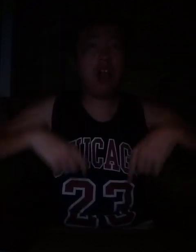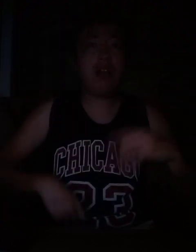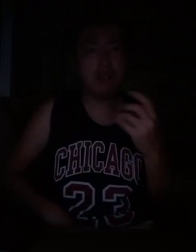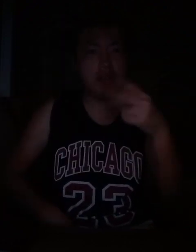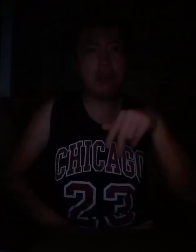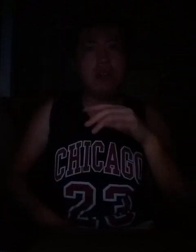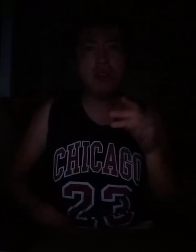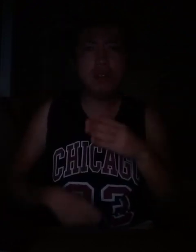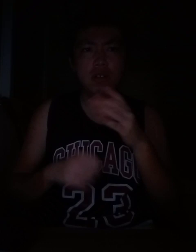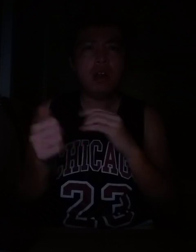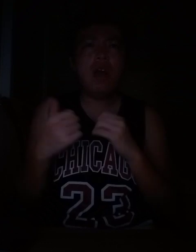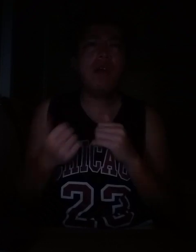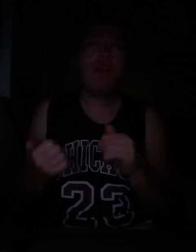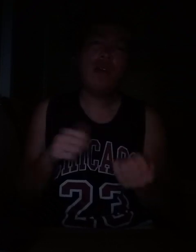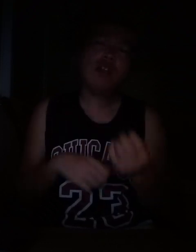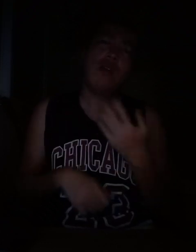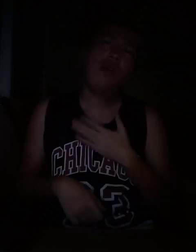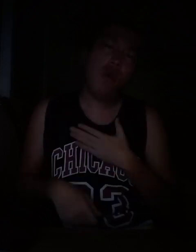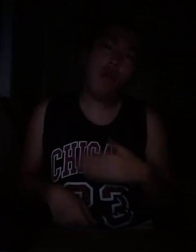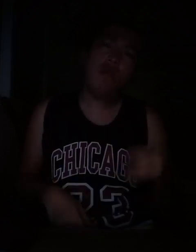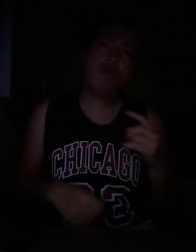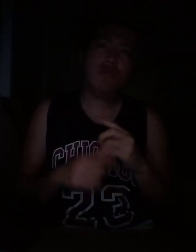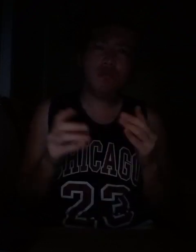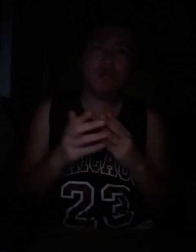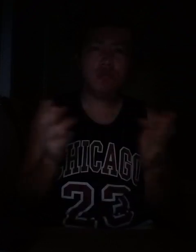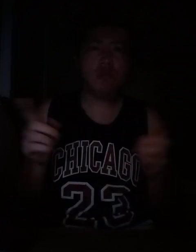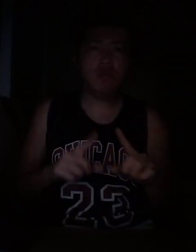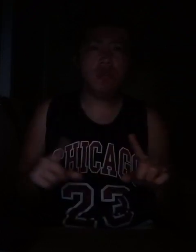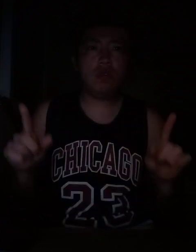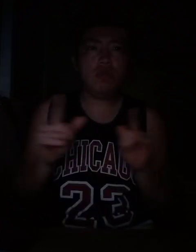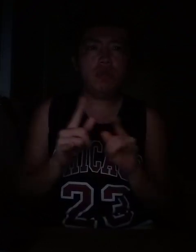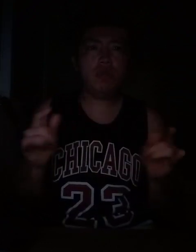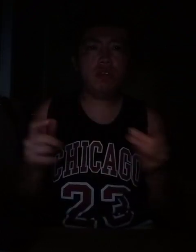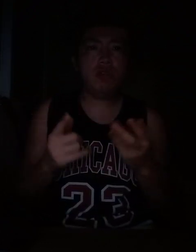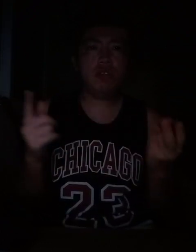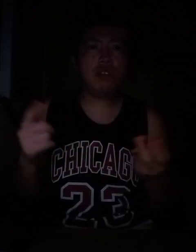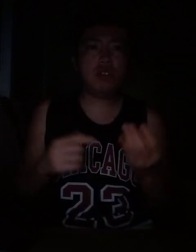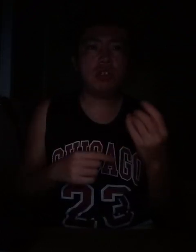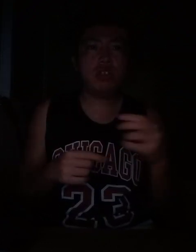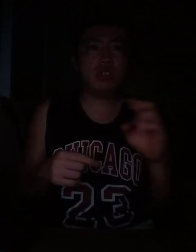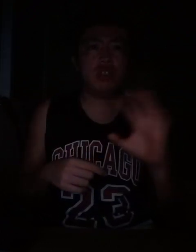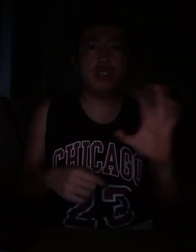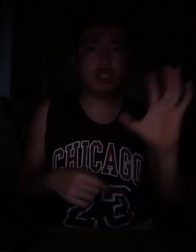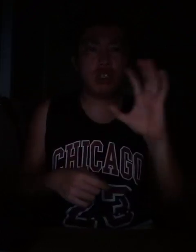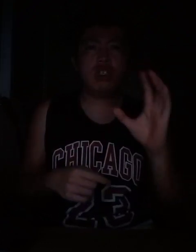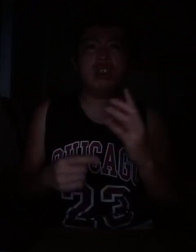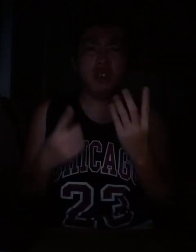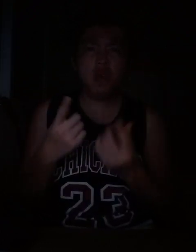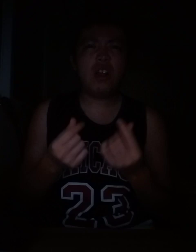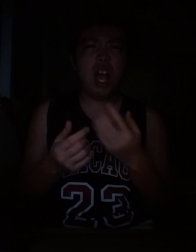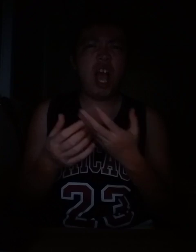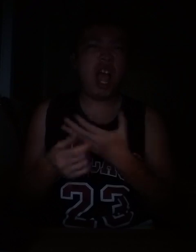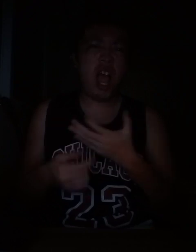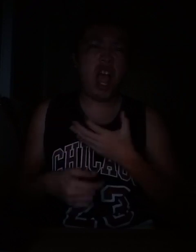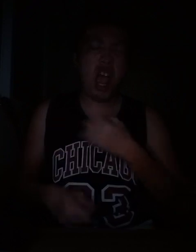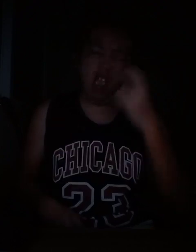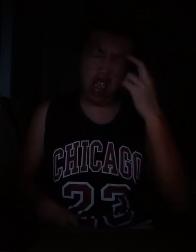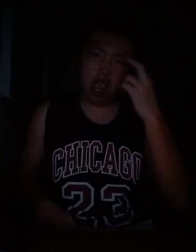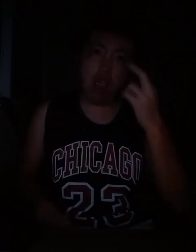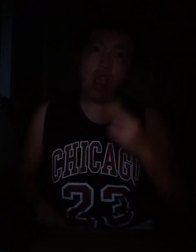붕괴로 삶의 터전을 잃고 대피소 생활을 하고 있는 주민들에게 태풍 소식은 홍수의 악몽을 떠올리게 합니다. 거기